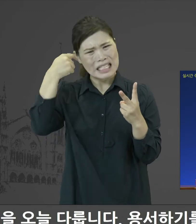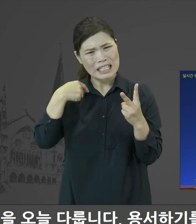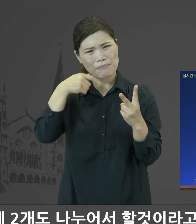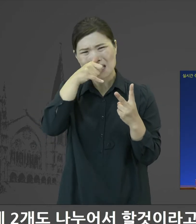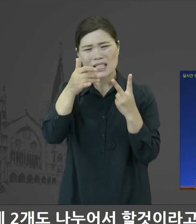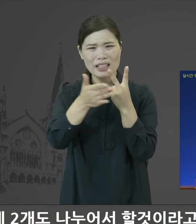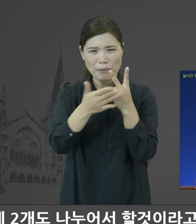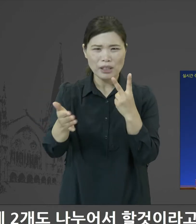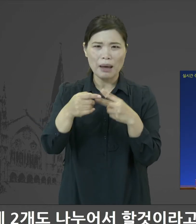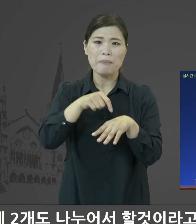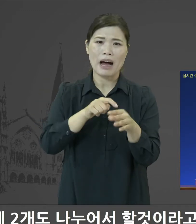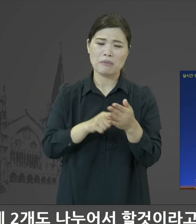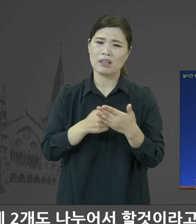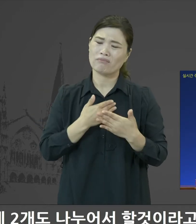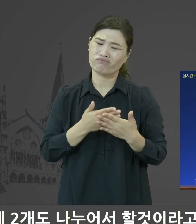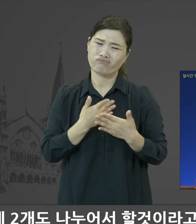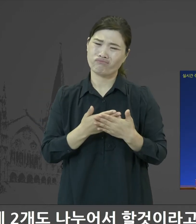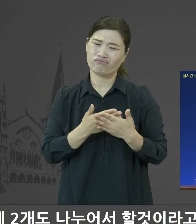마음이 불안합니다.